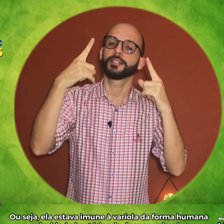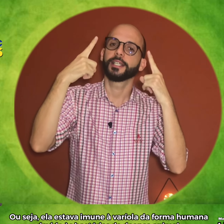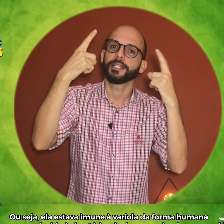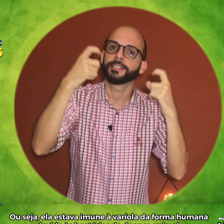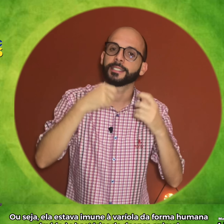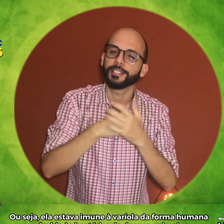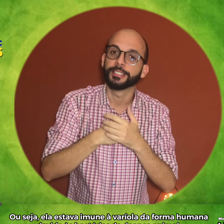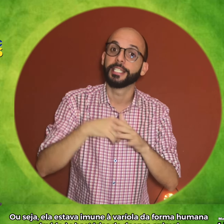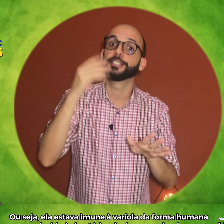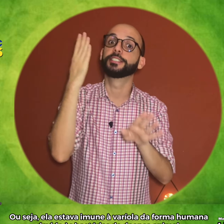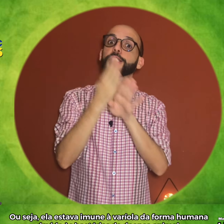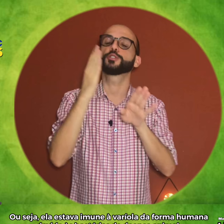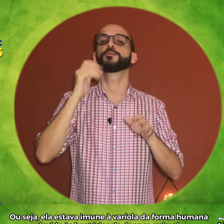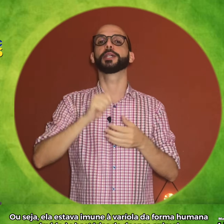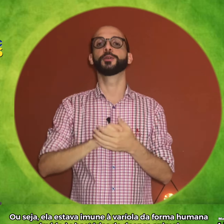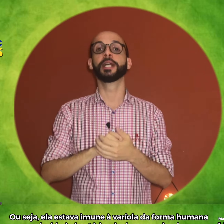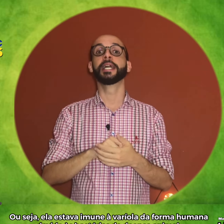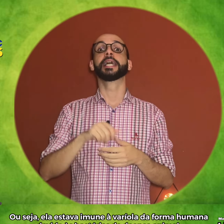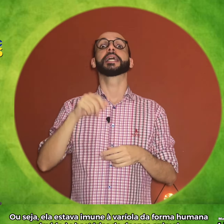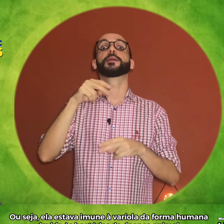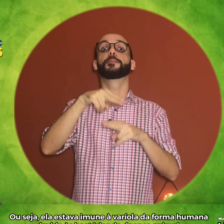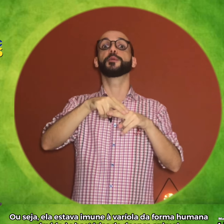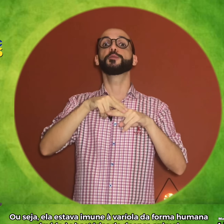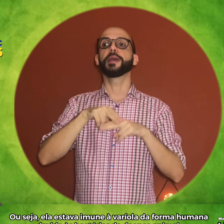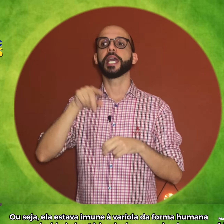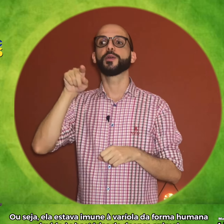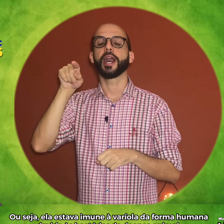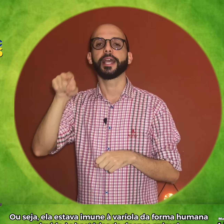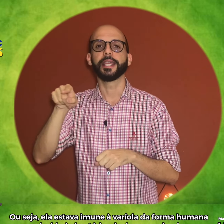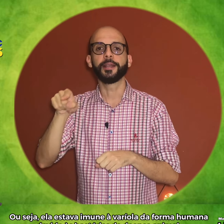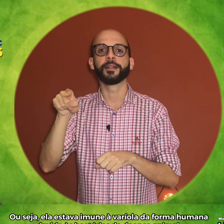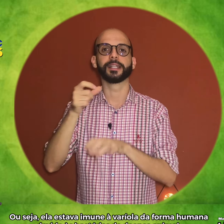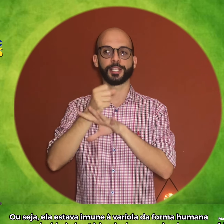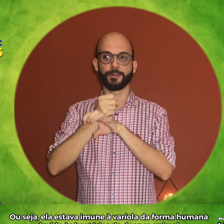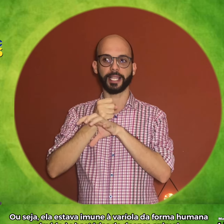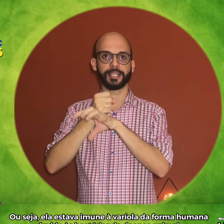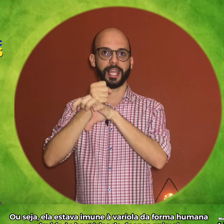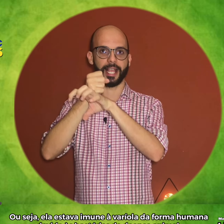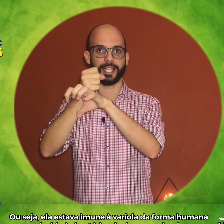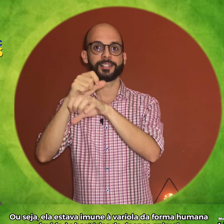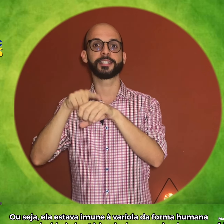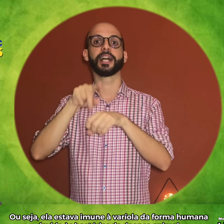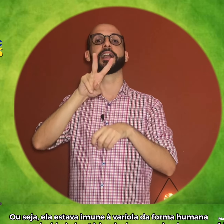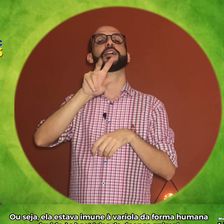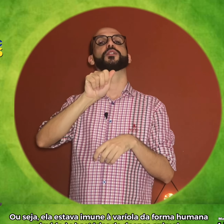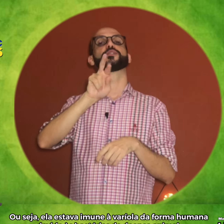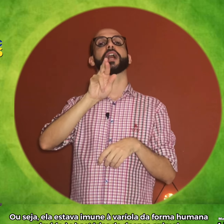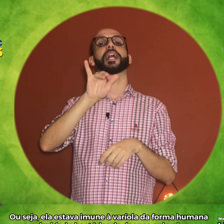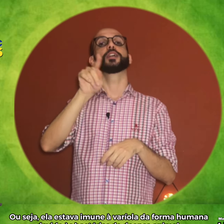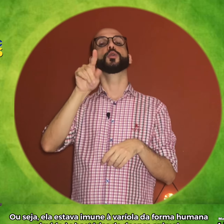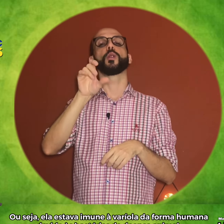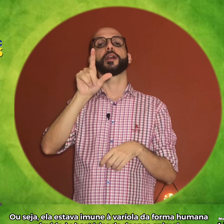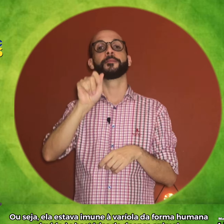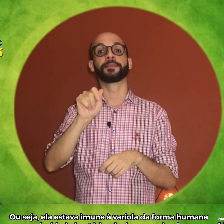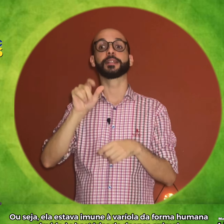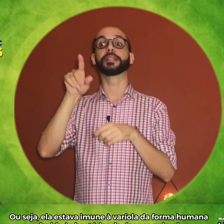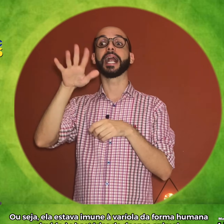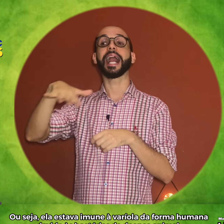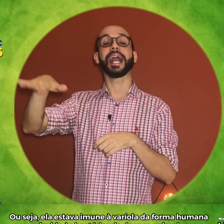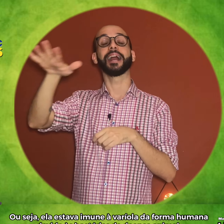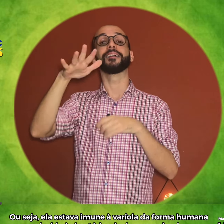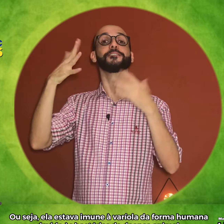olha que interessante, ele descobriu que por meio aí das bactérias, da varíola,